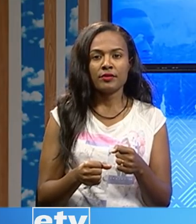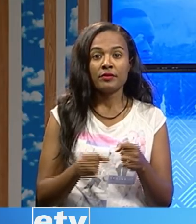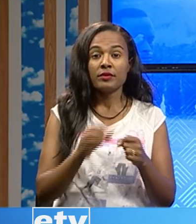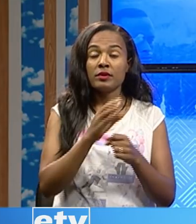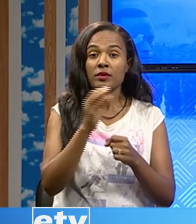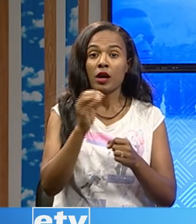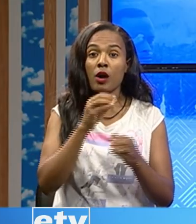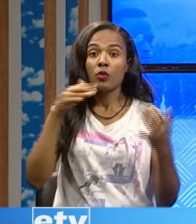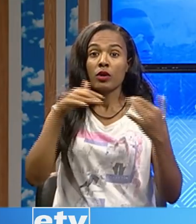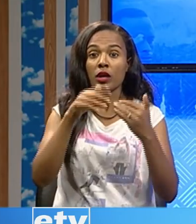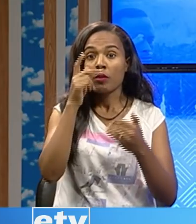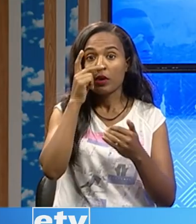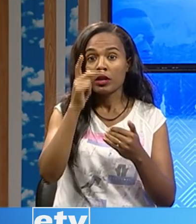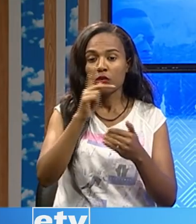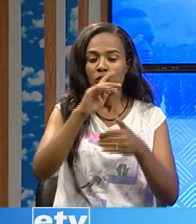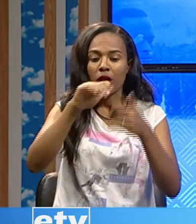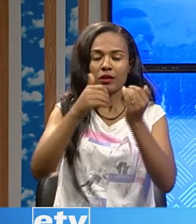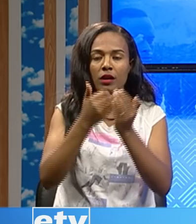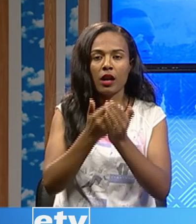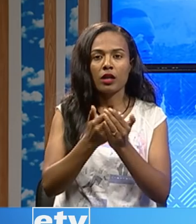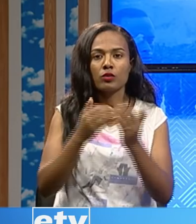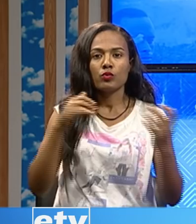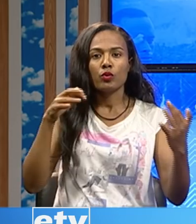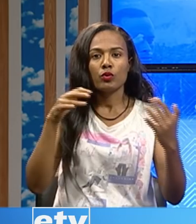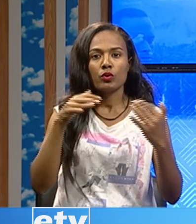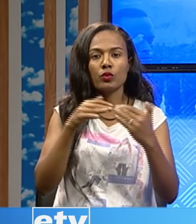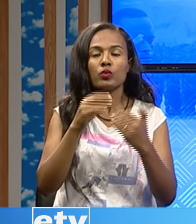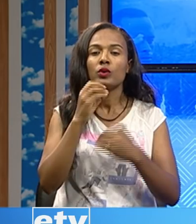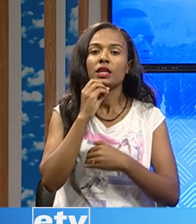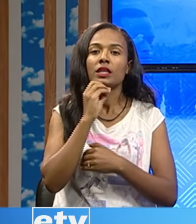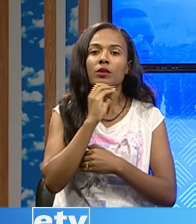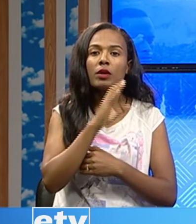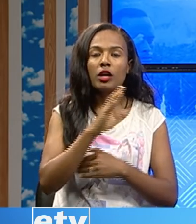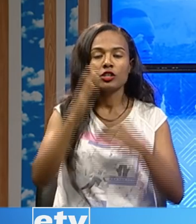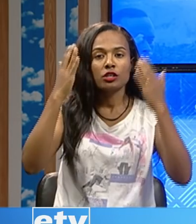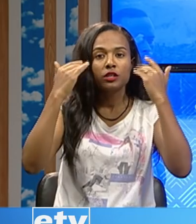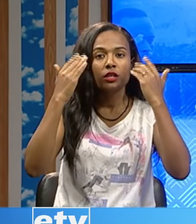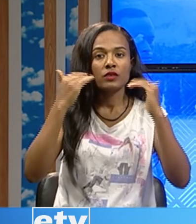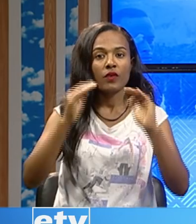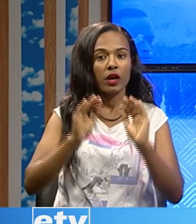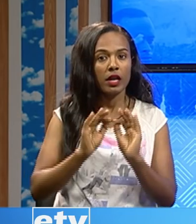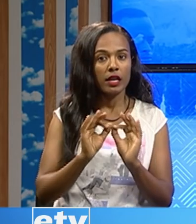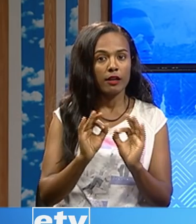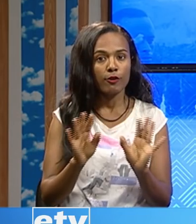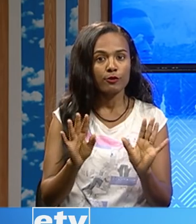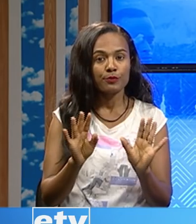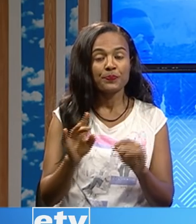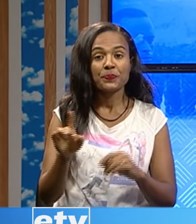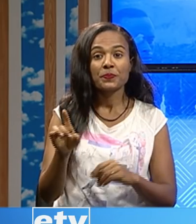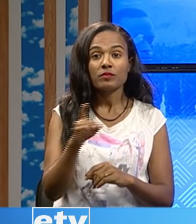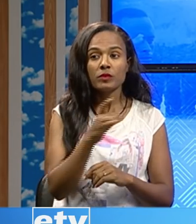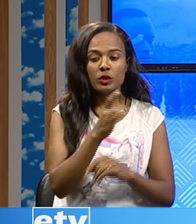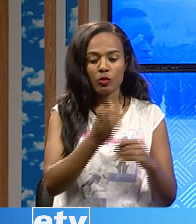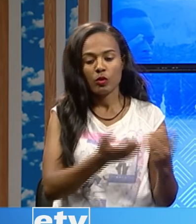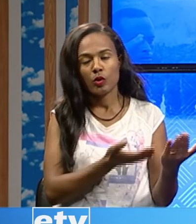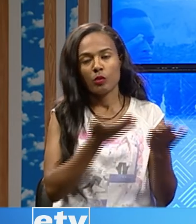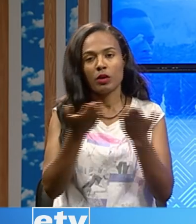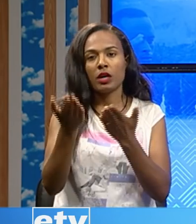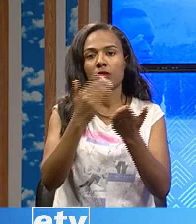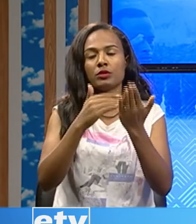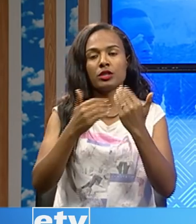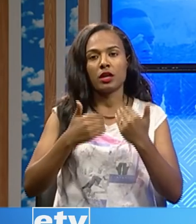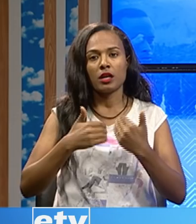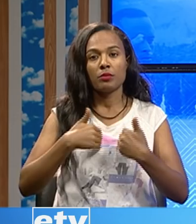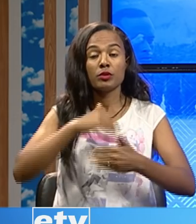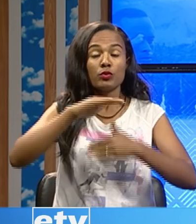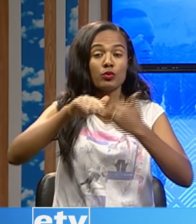ውጊያ ባየን ቁጥር አጥቃይ ጦርነቱ የተበላሸ ተስፋ የሌለው ሆኖ መቅረብ ችግር አለበት።